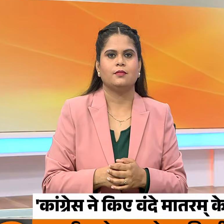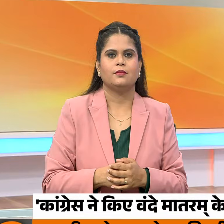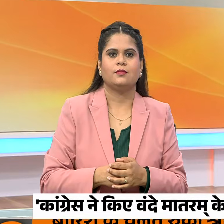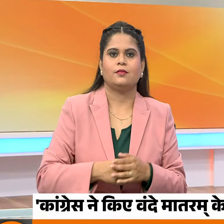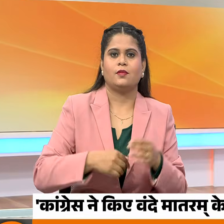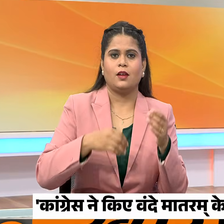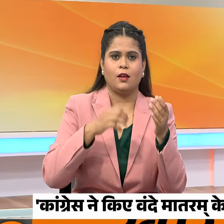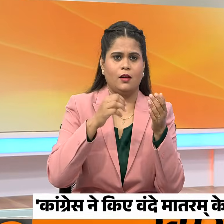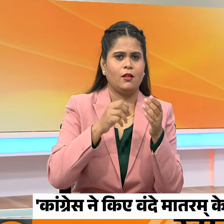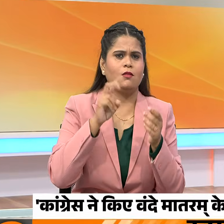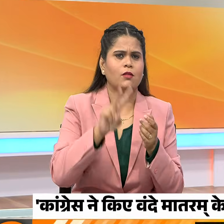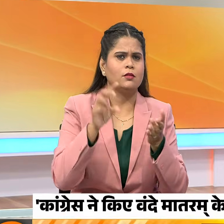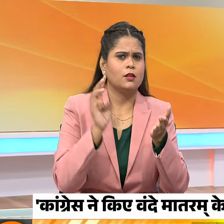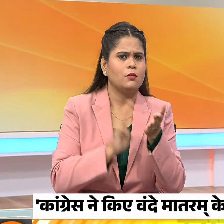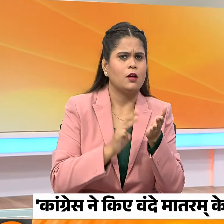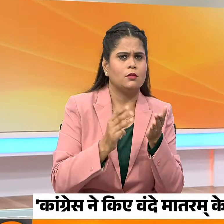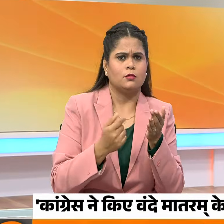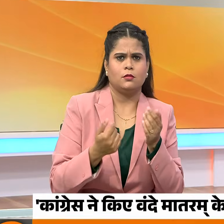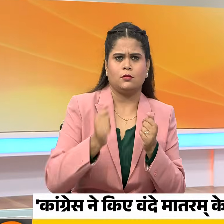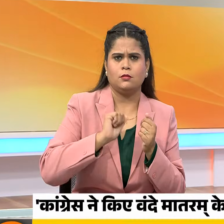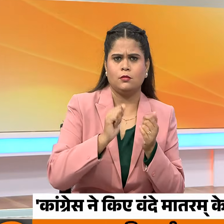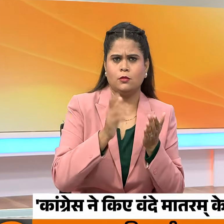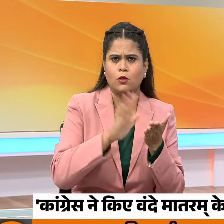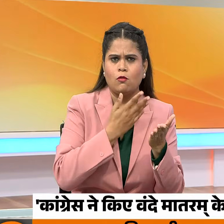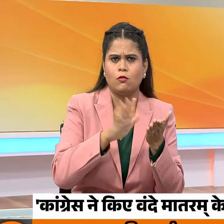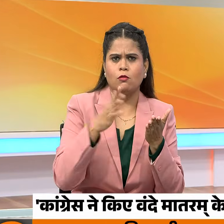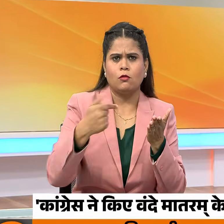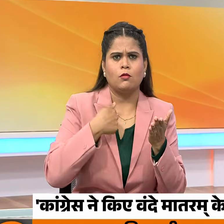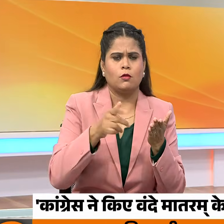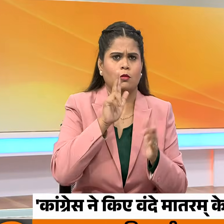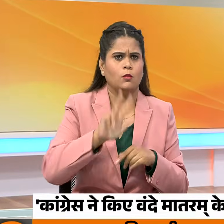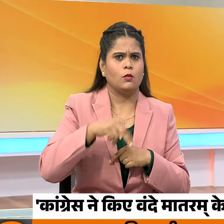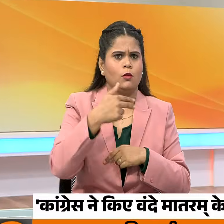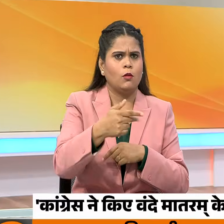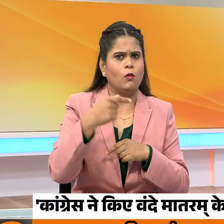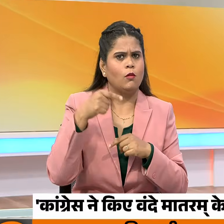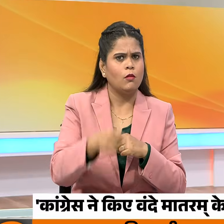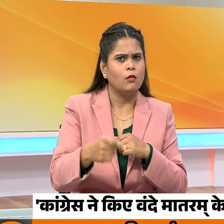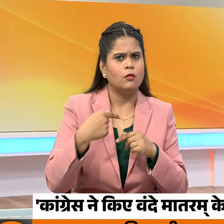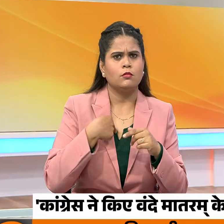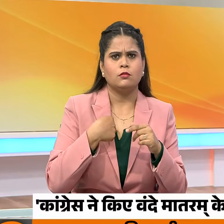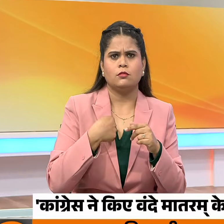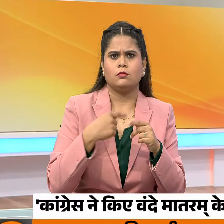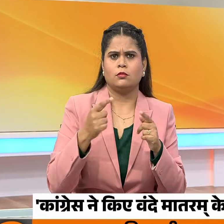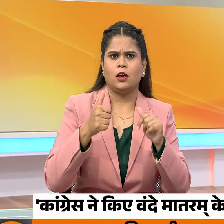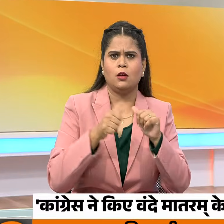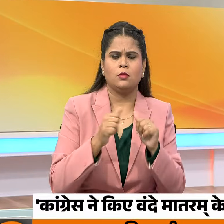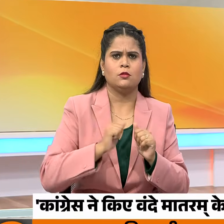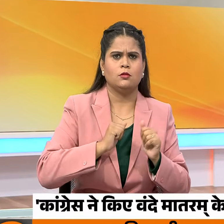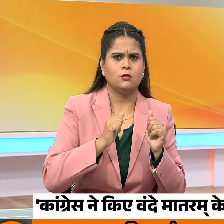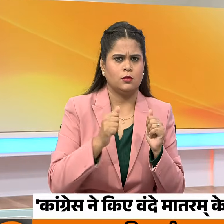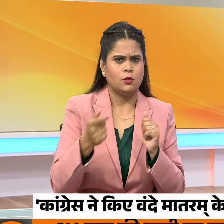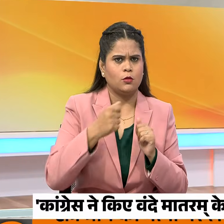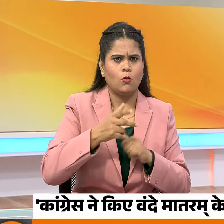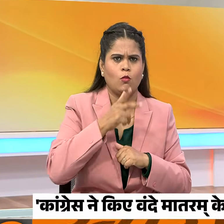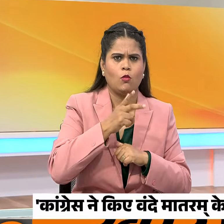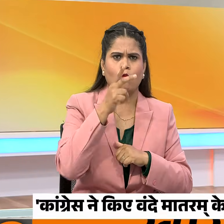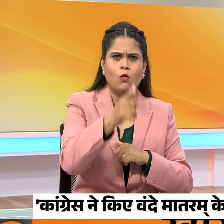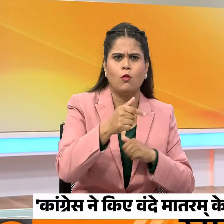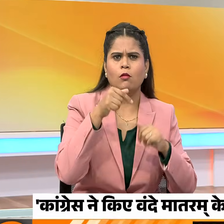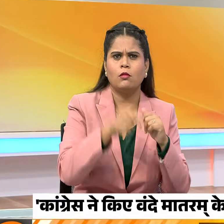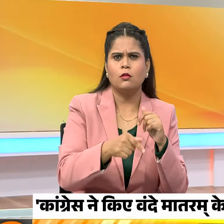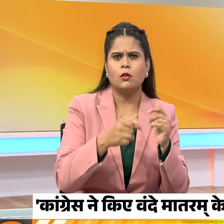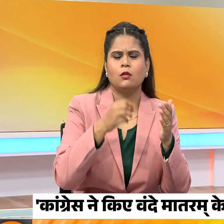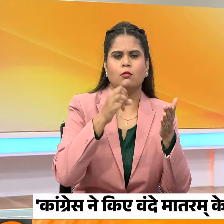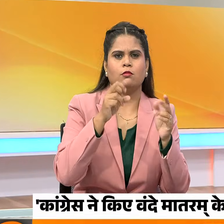वंदे मातरम के 2 छंद गाने पर अड़ी कांग्रेस को अमित शाह ने घेरा। कहा, कांग्रेस ने विभाजन की नींव रखी, वंदे मातरम